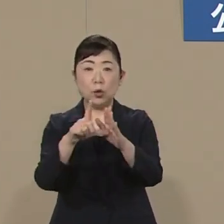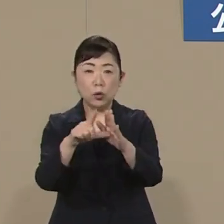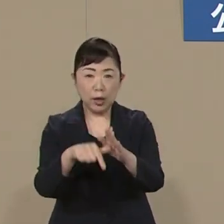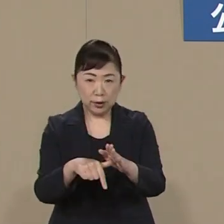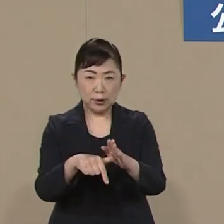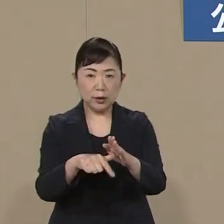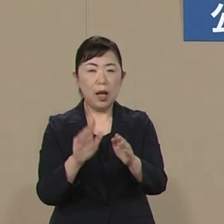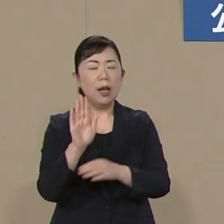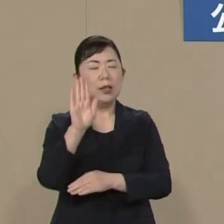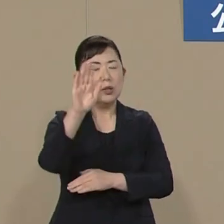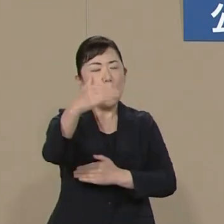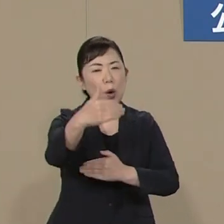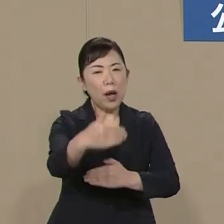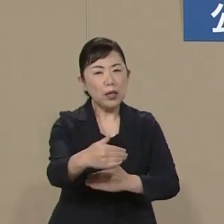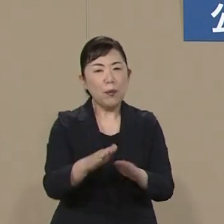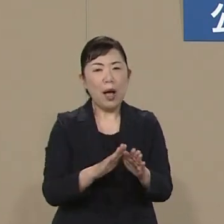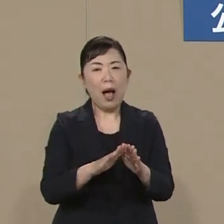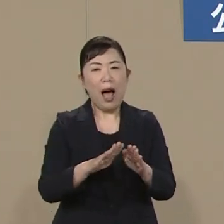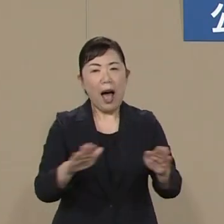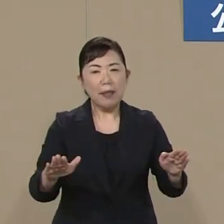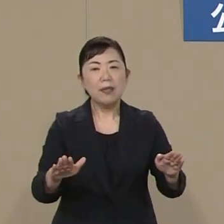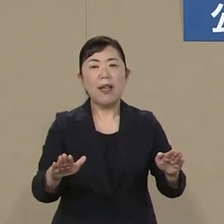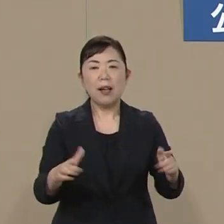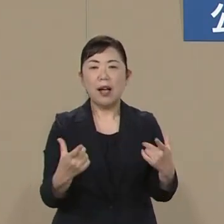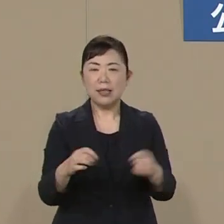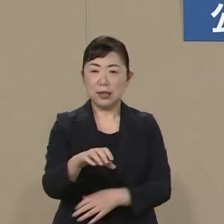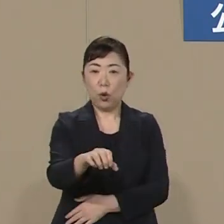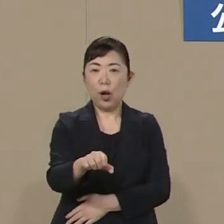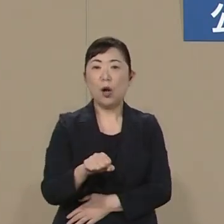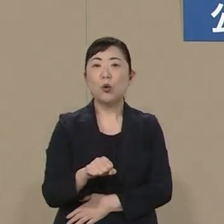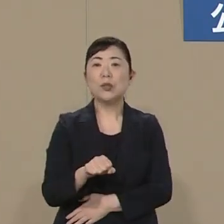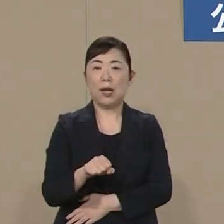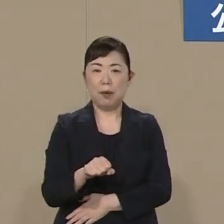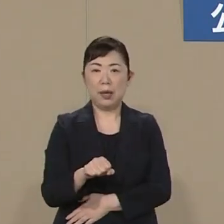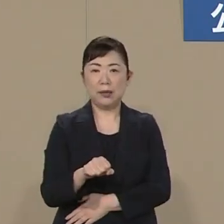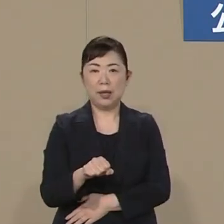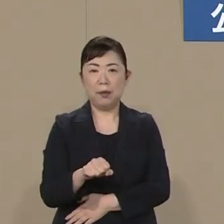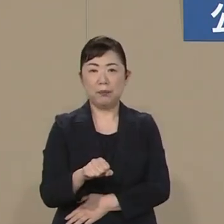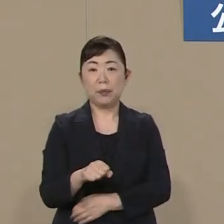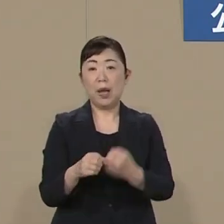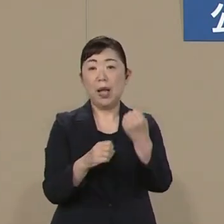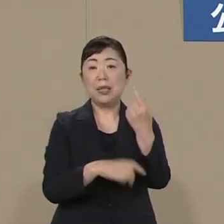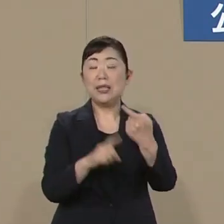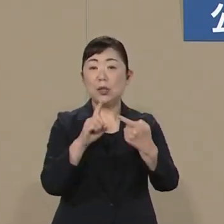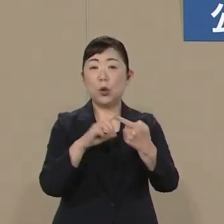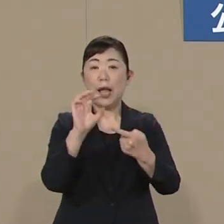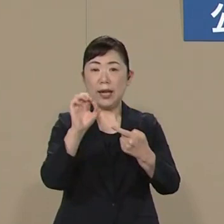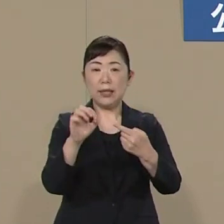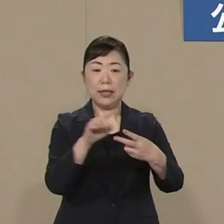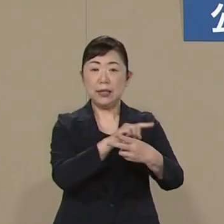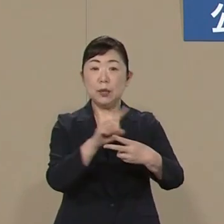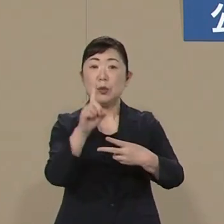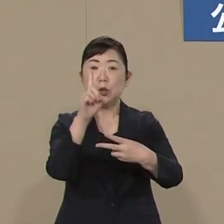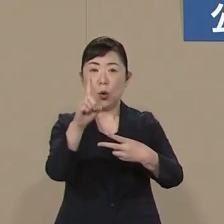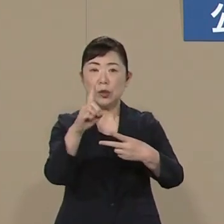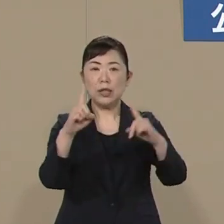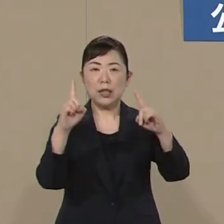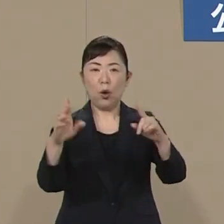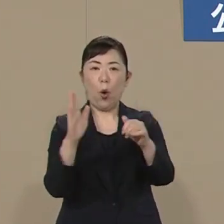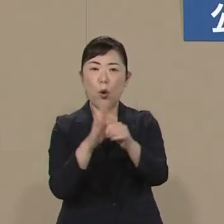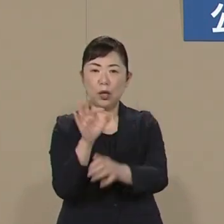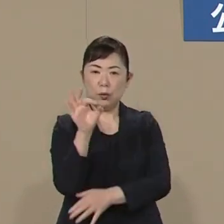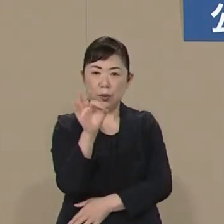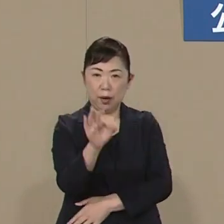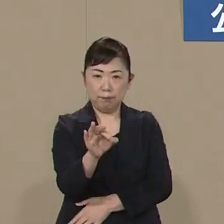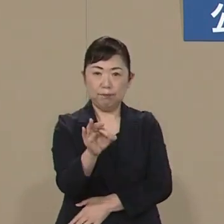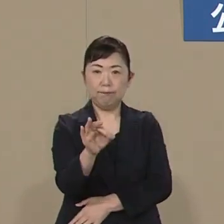将来にわたっての安定性が確保されました車基礎年金1/2の公費負担が